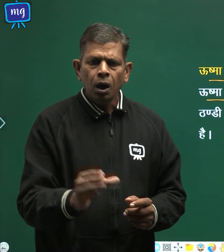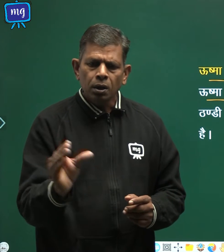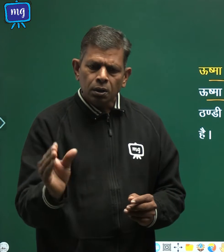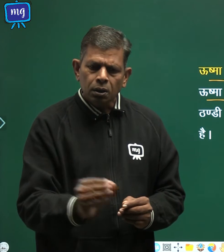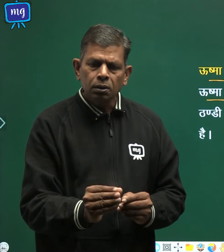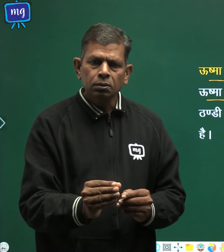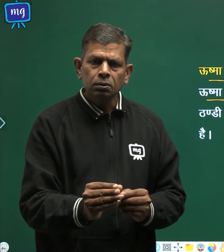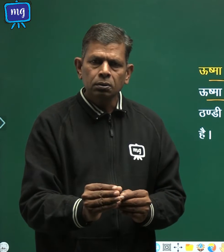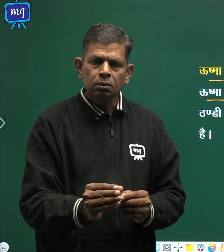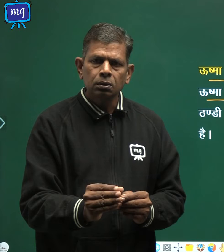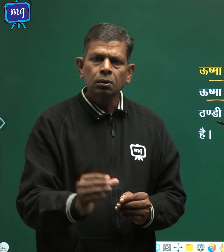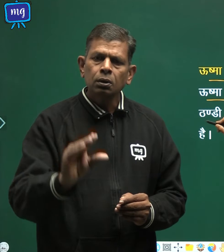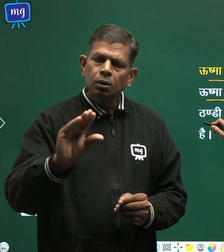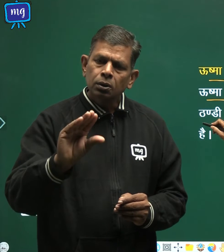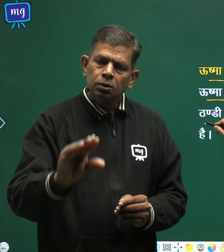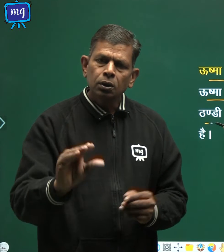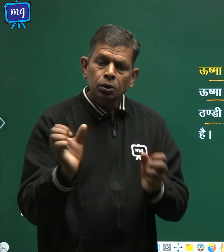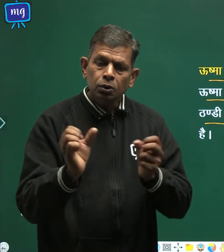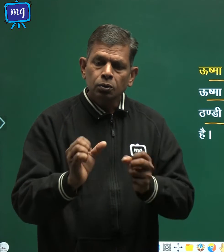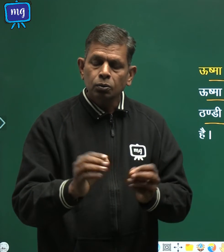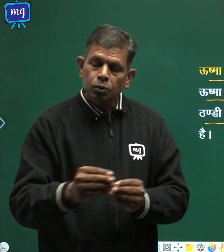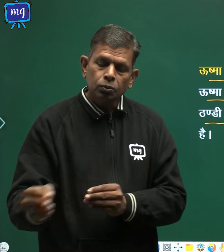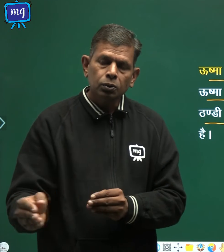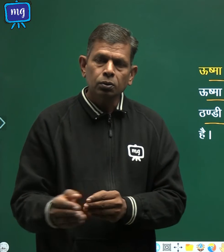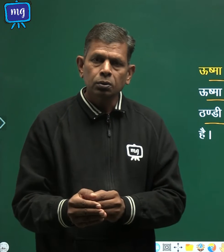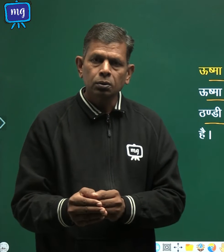अपेक्षाकृत ठंडी वस्तु की ओर